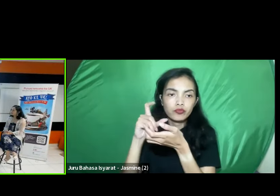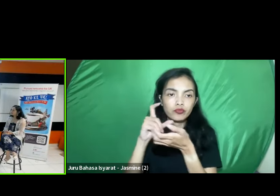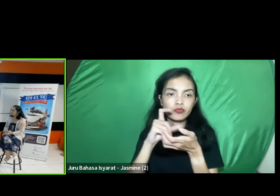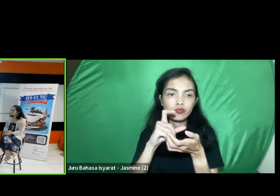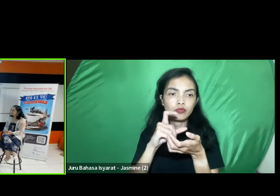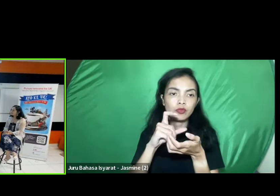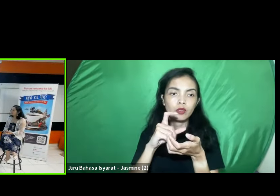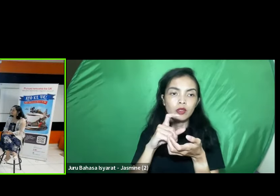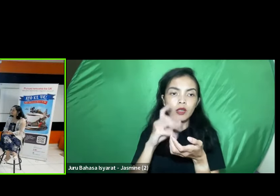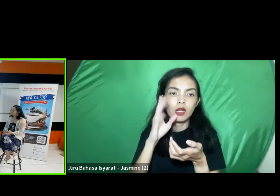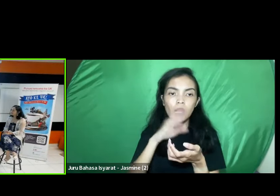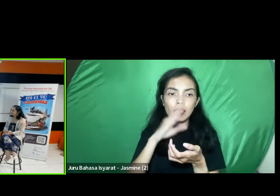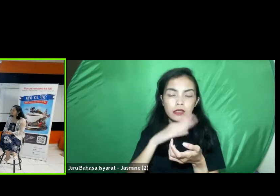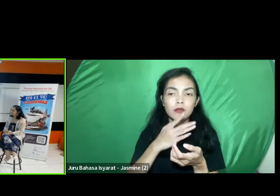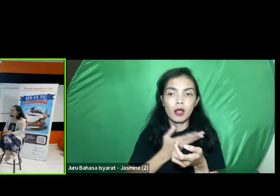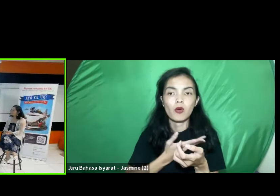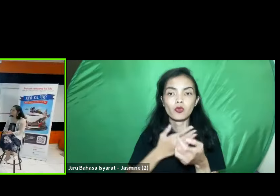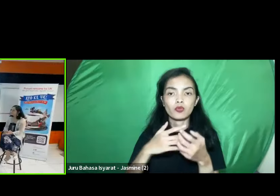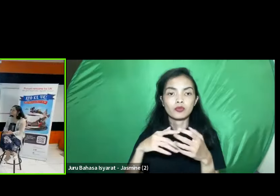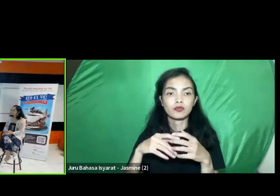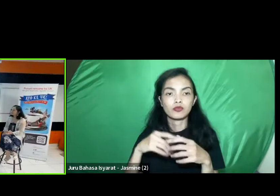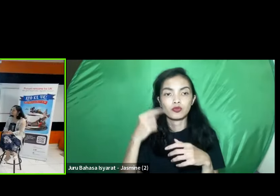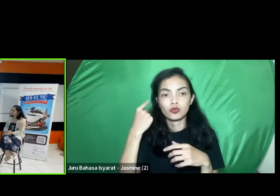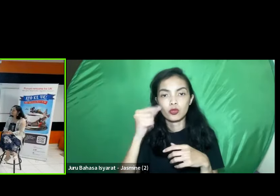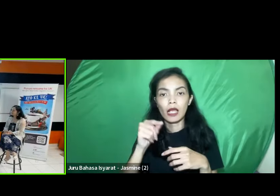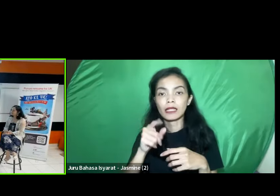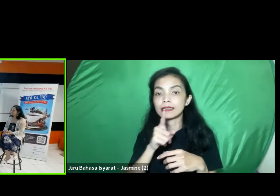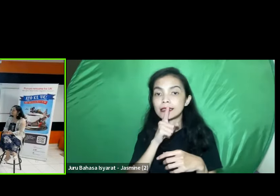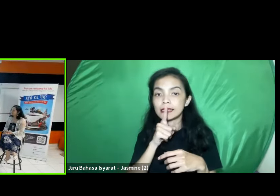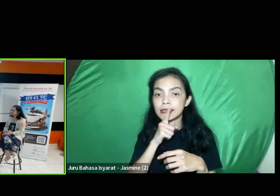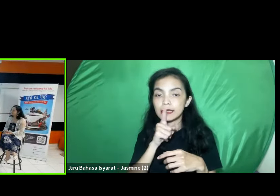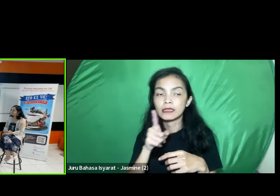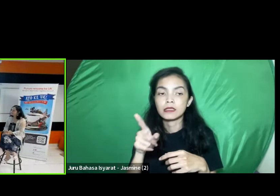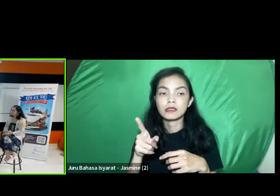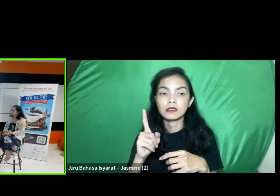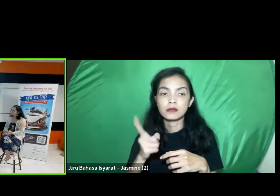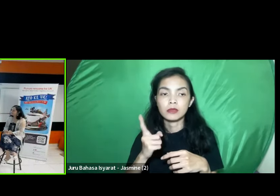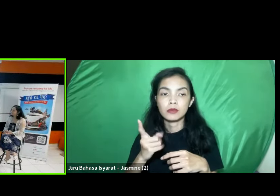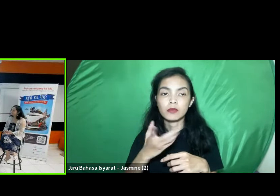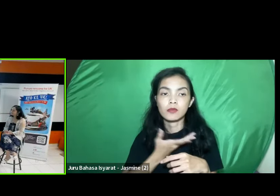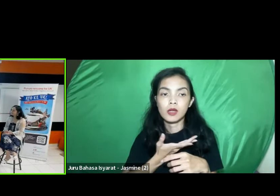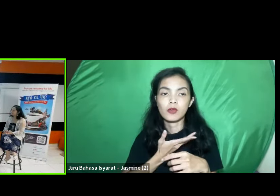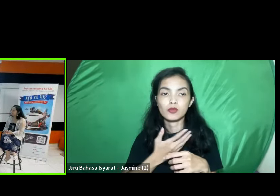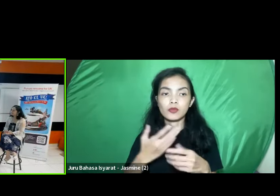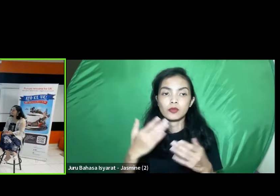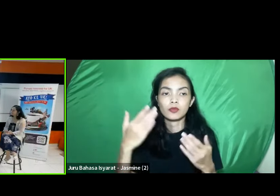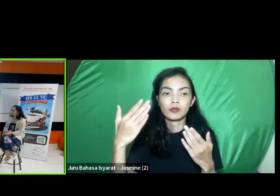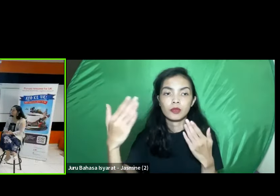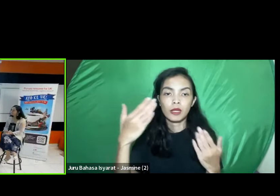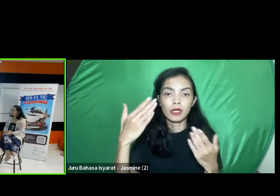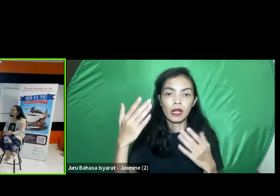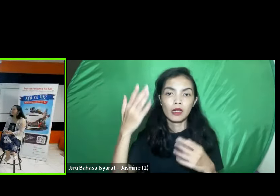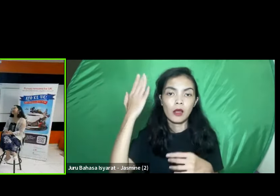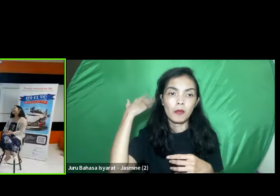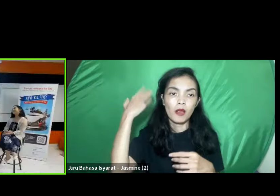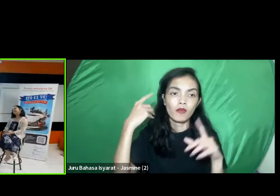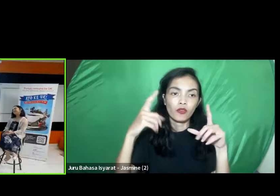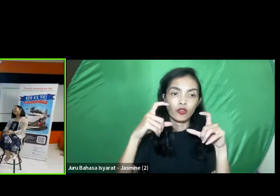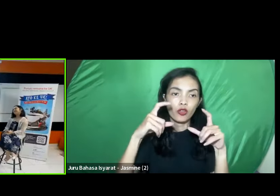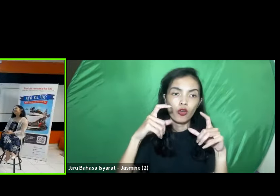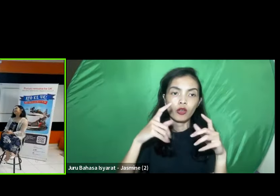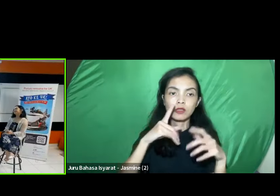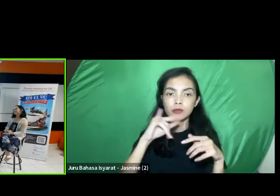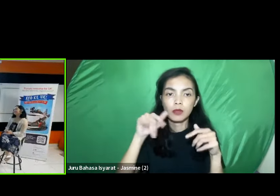eh one of the reason dia mau ke UK saat ini atau milih UK sebagai tujuan studinnya adalah dia pengin membandingkan foto yang lama itu sama seperti